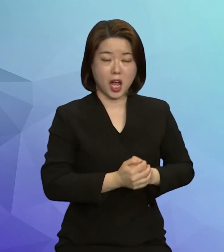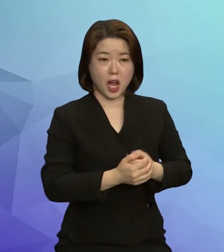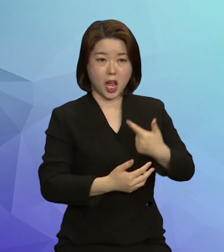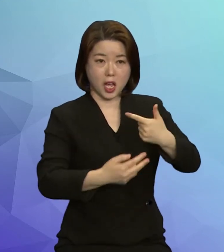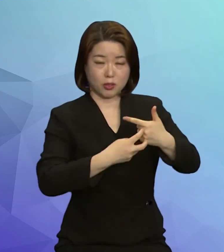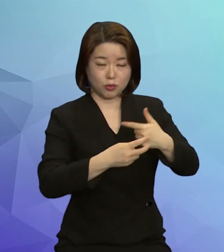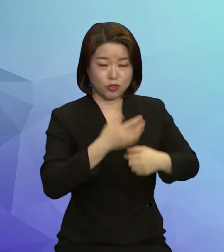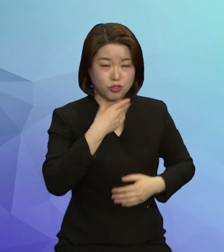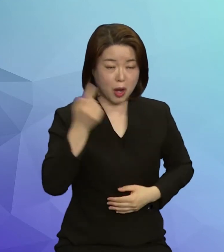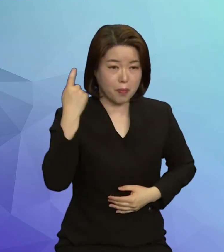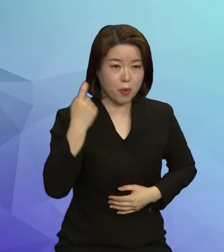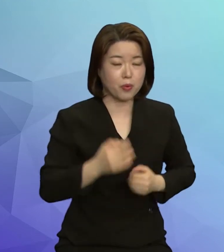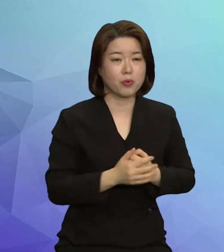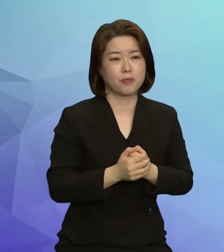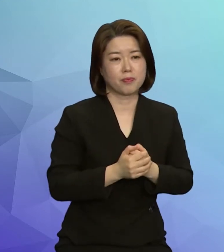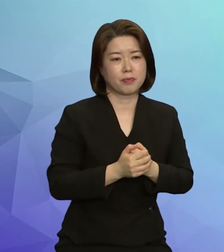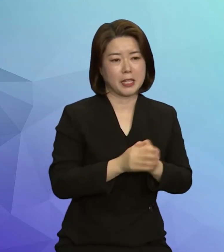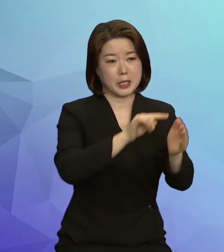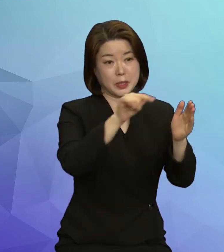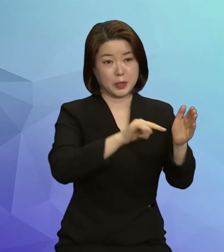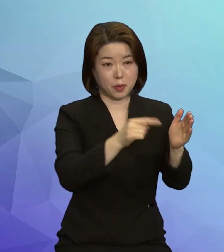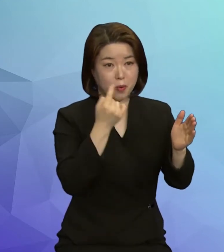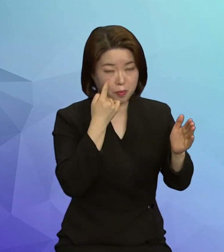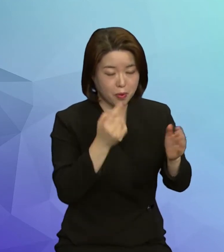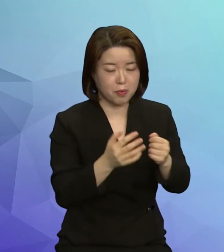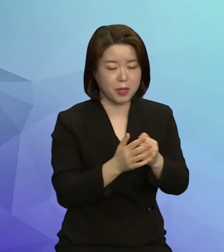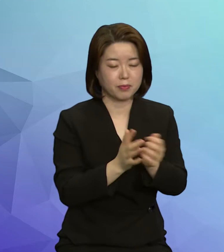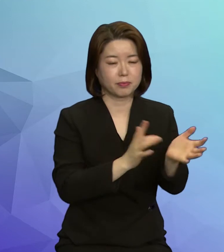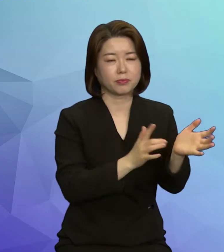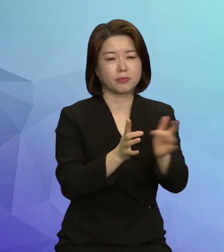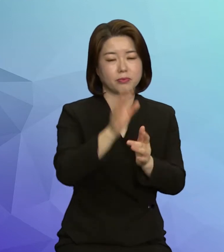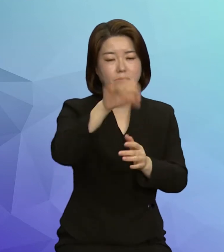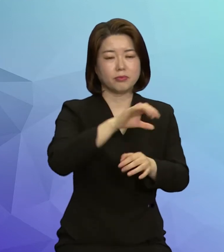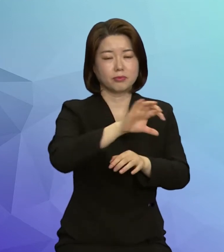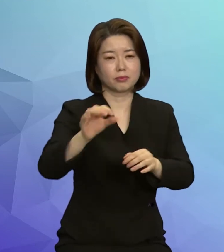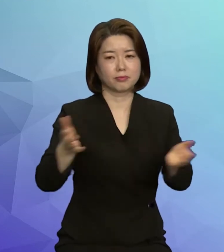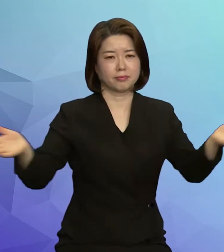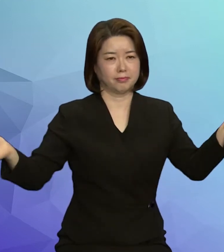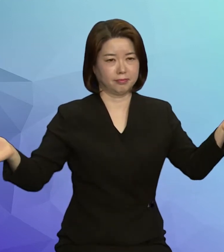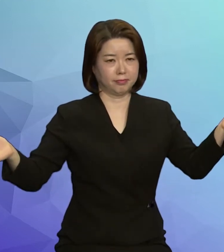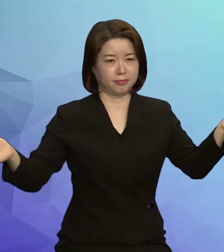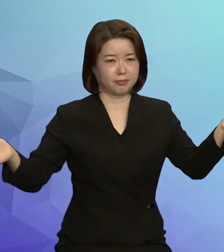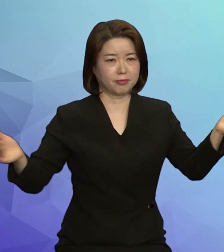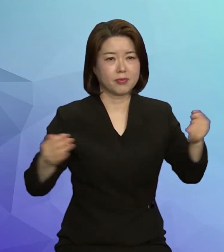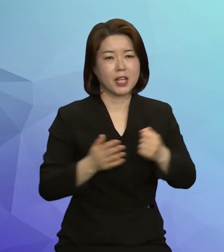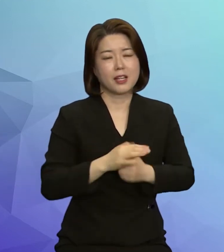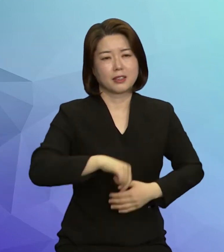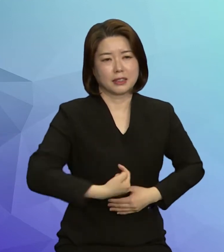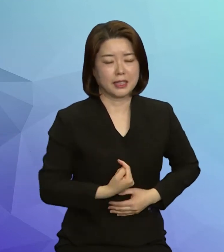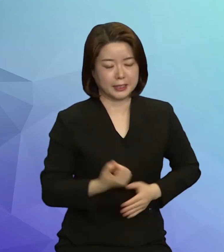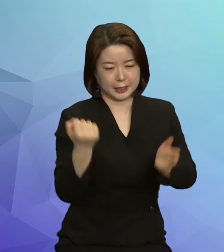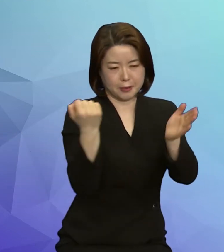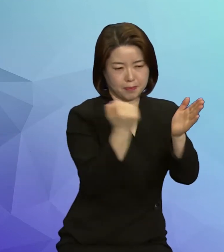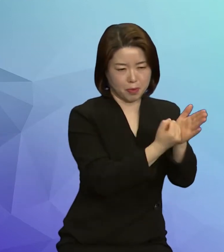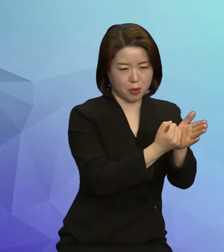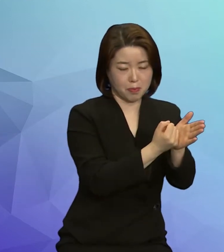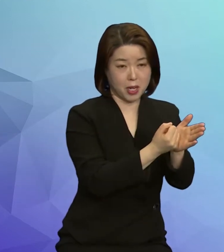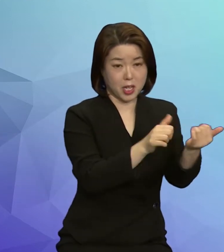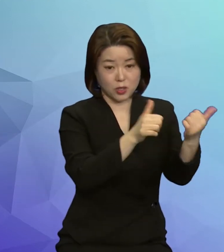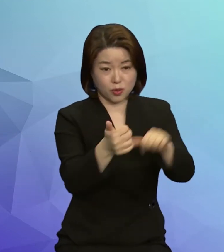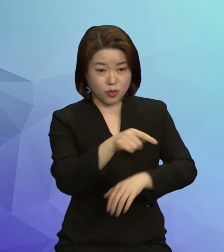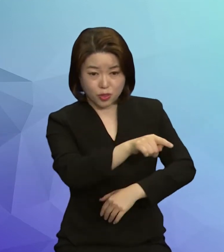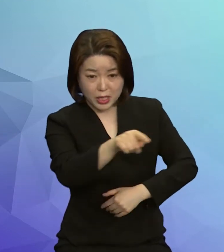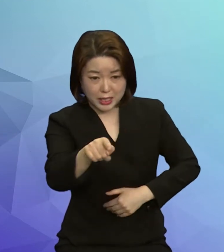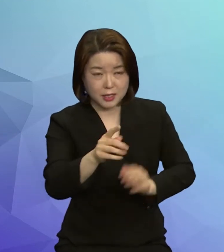누가복음 23장 34절에 예수님께서 십자가에 달리셔서 당신을 십자가에 못 박아